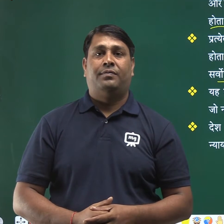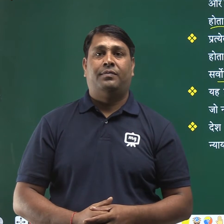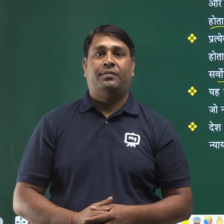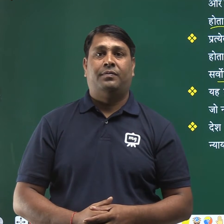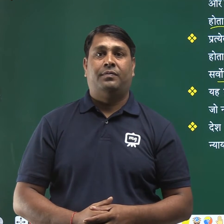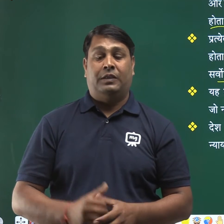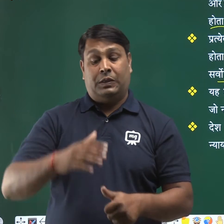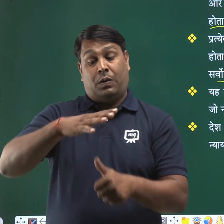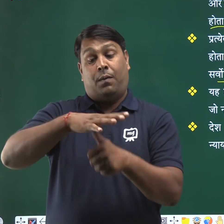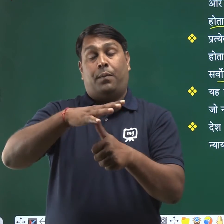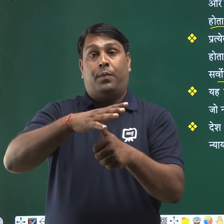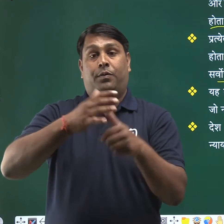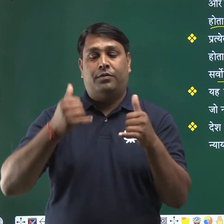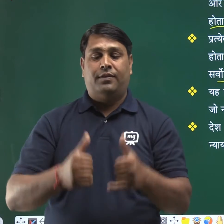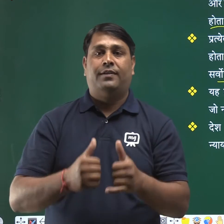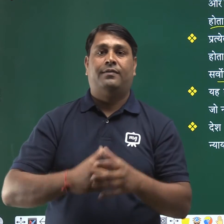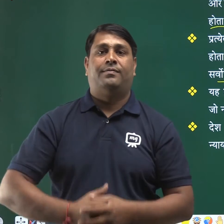मुखिया होते हैं।